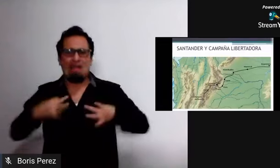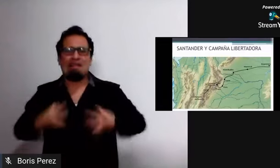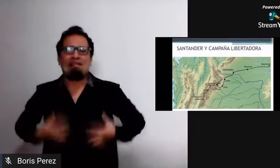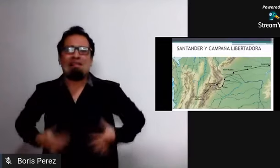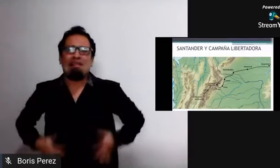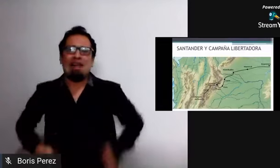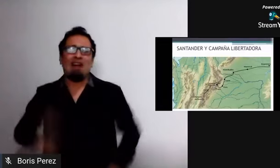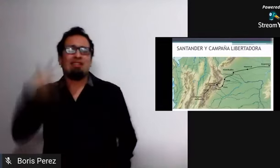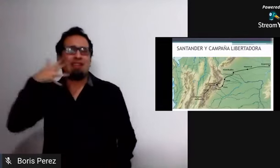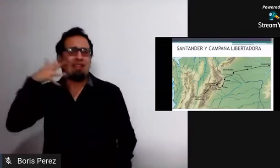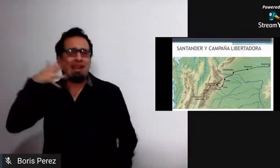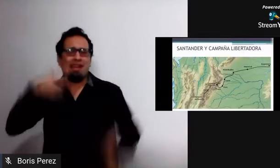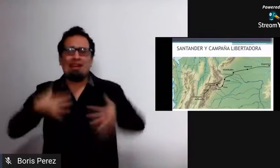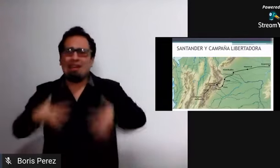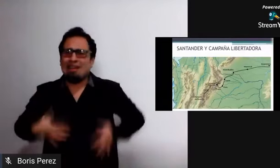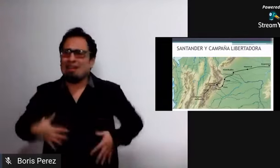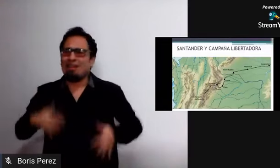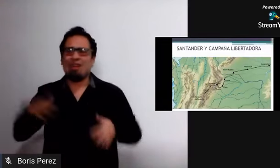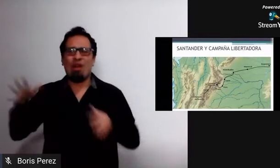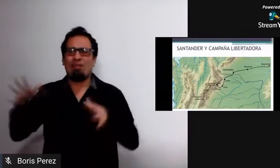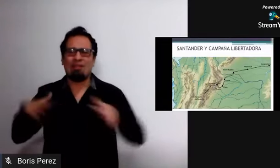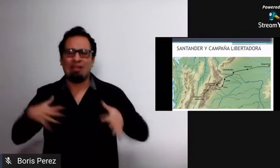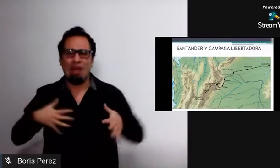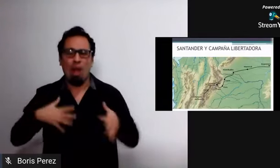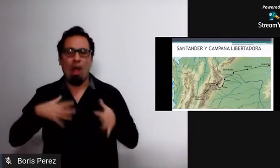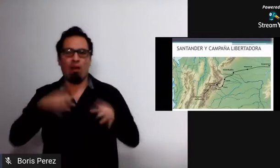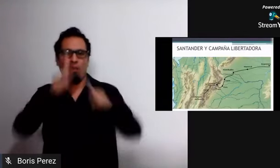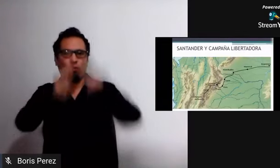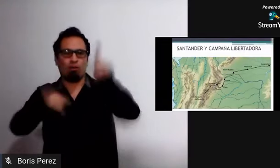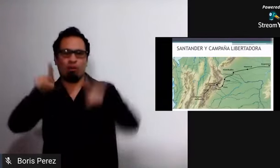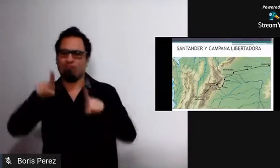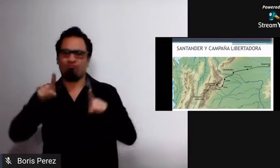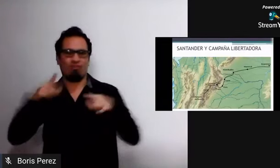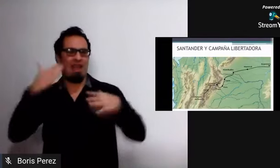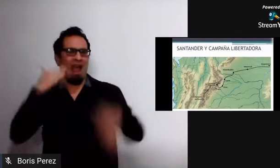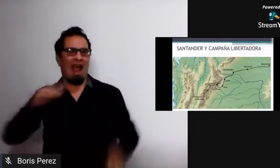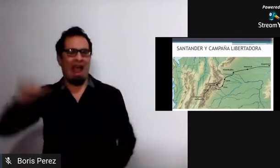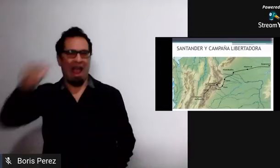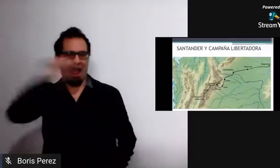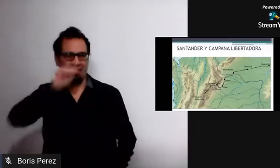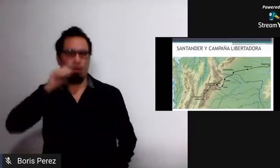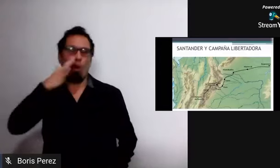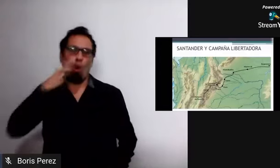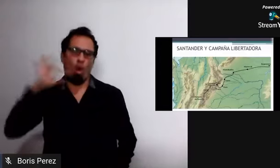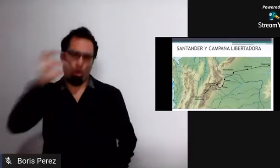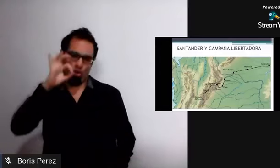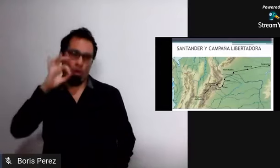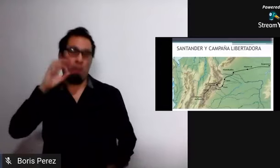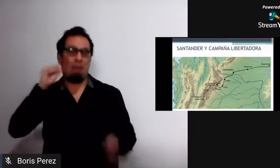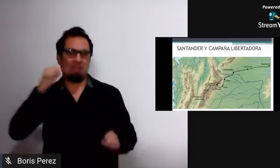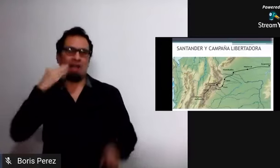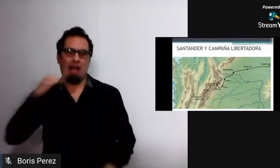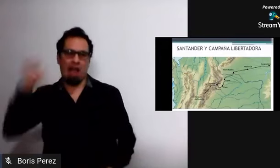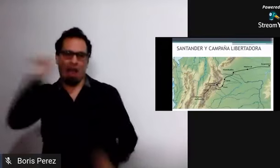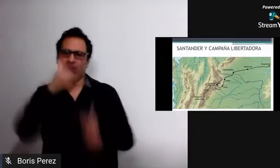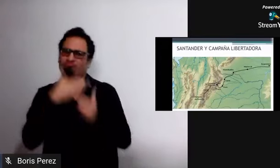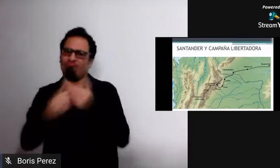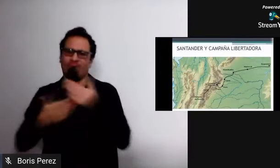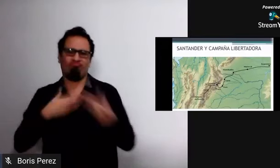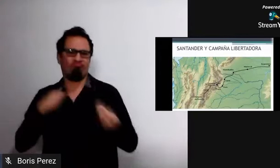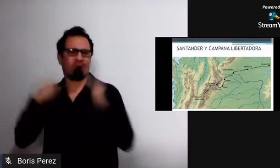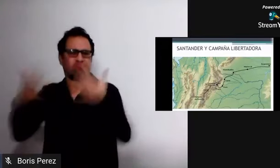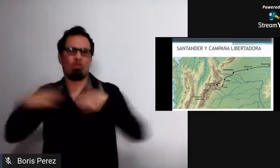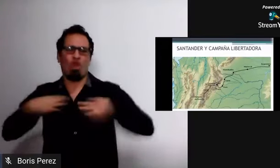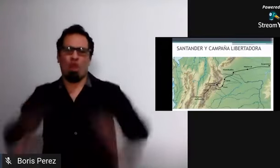y ya llegando hacia el municipio de Soacha, ya muy cerca para llegar a la capital de Bogotá,